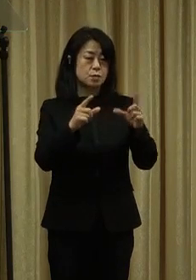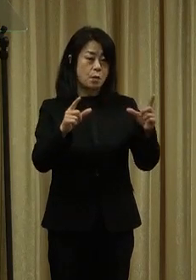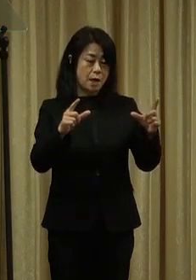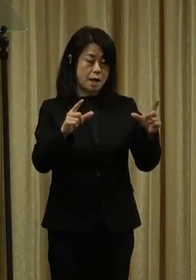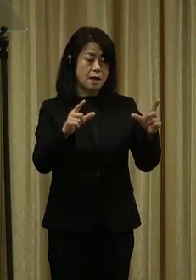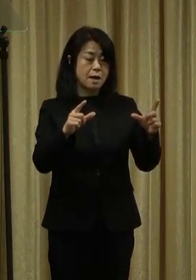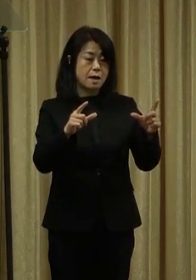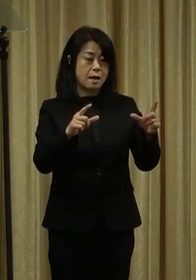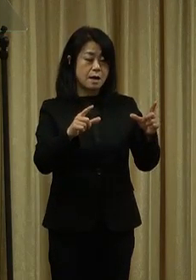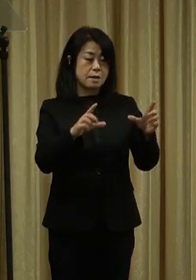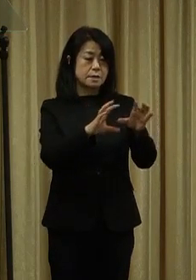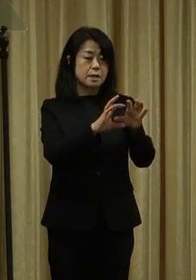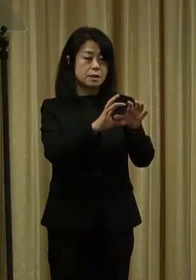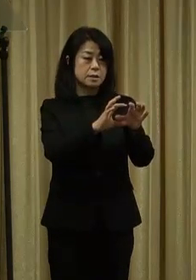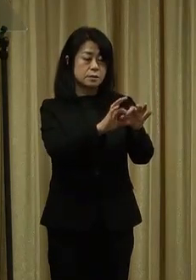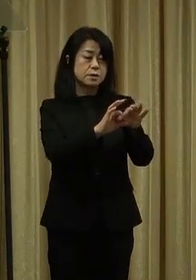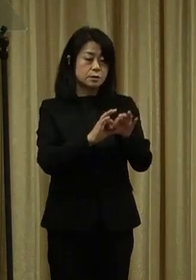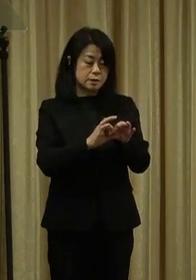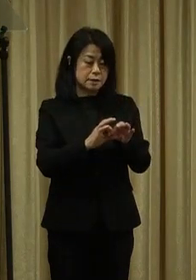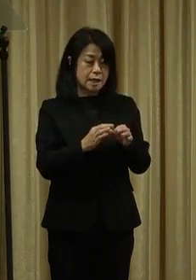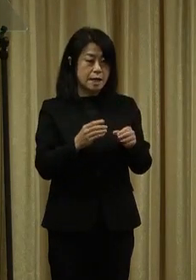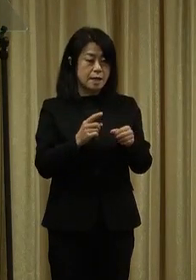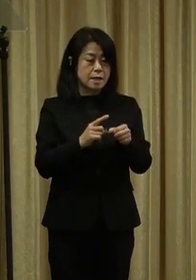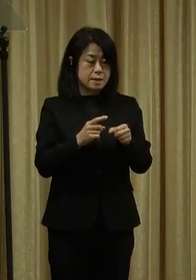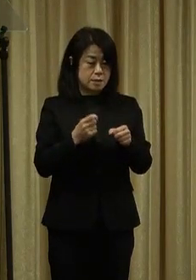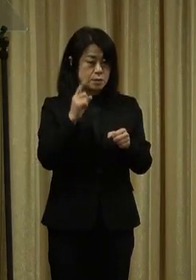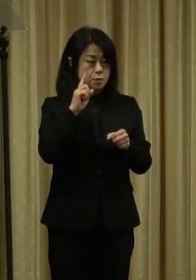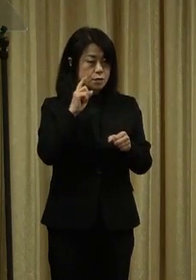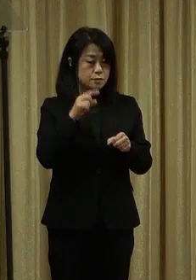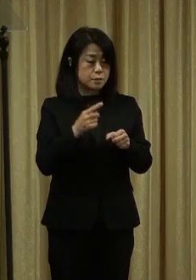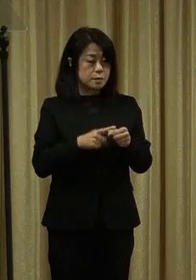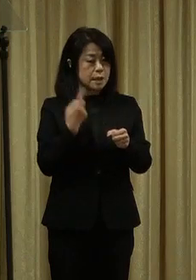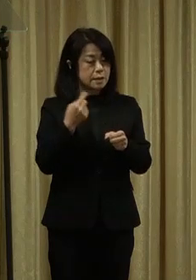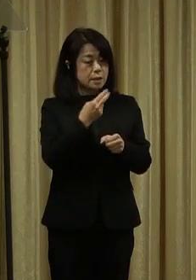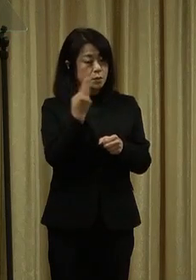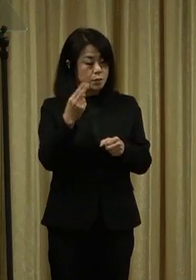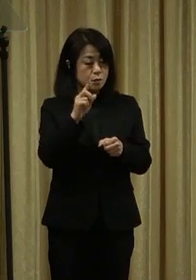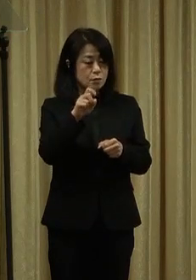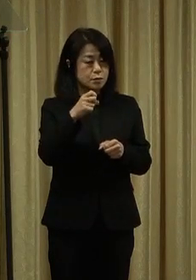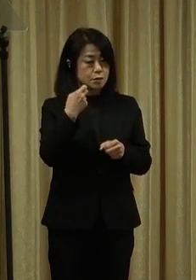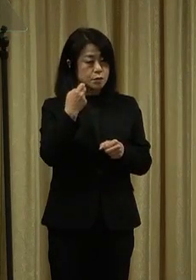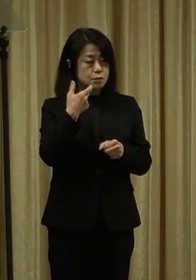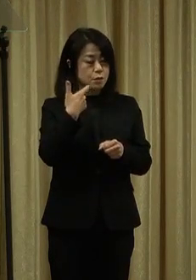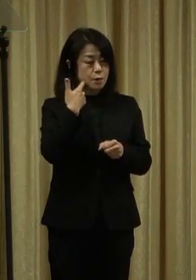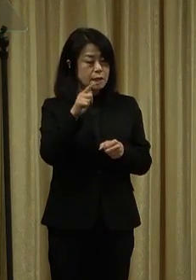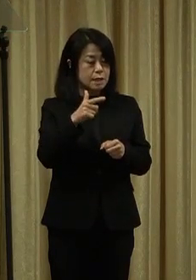によりまして、前年度の同じく16ヶ月予算とほぼ同規模の